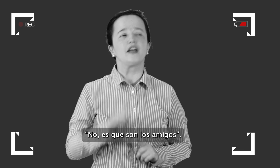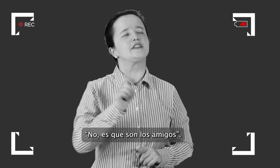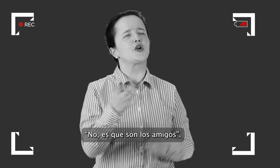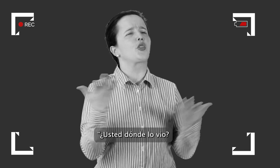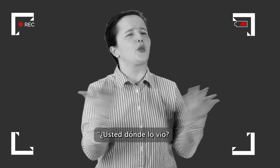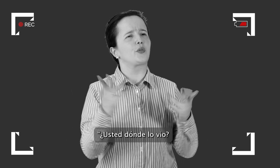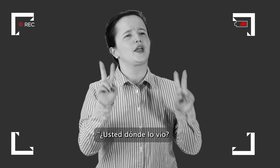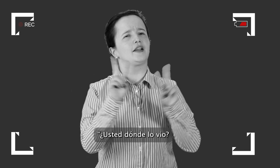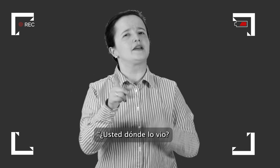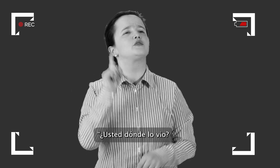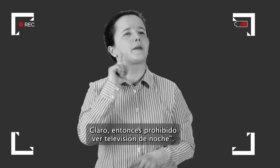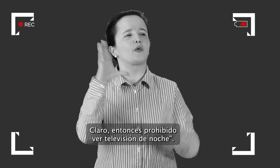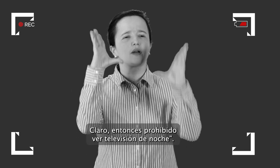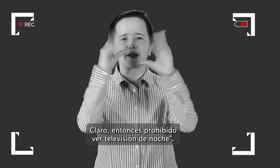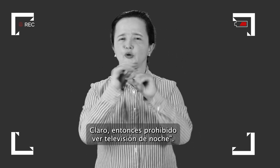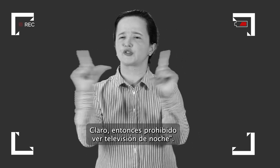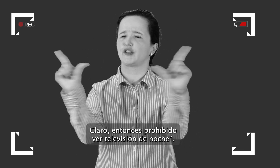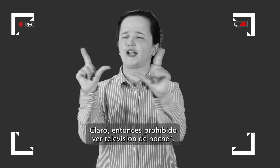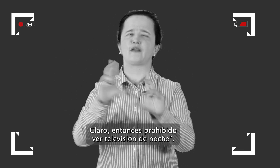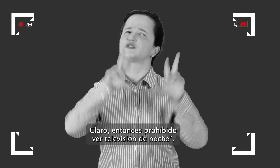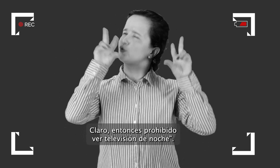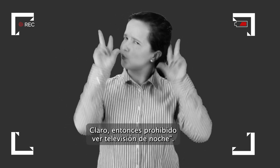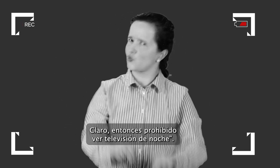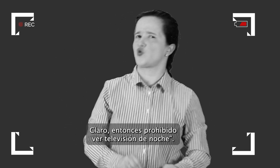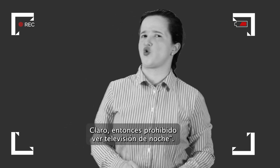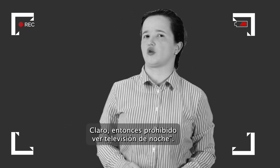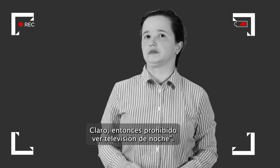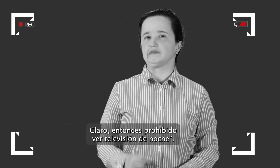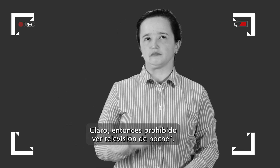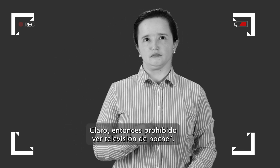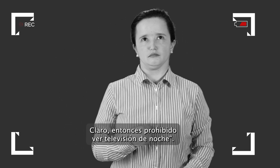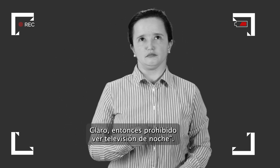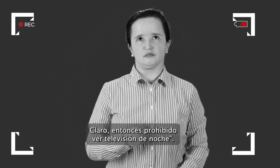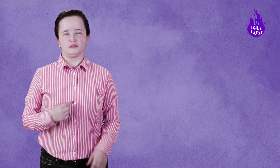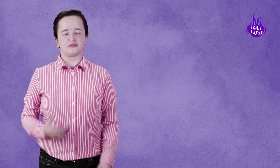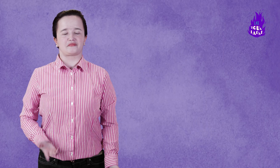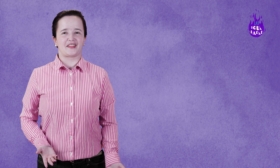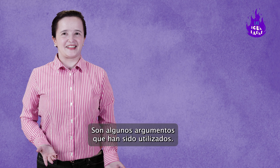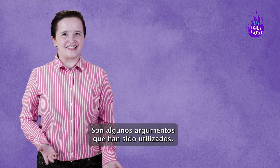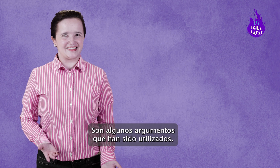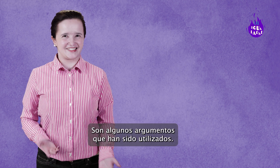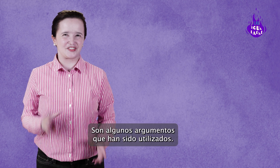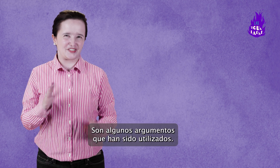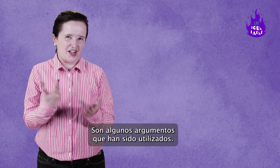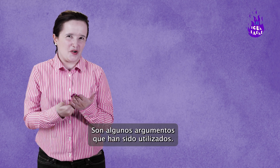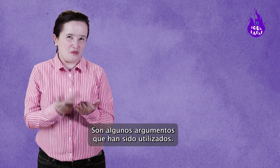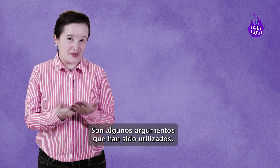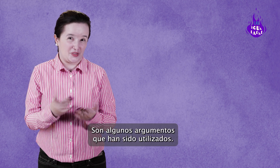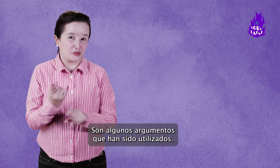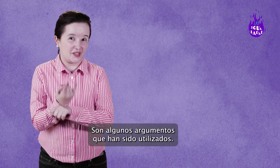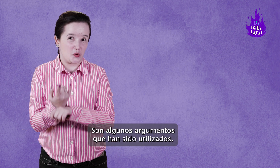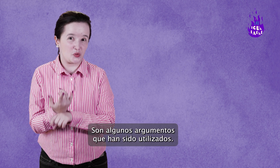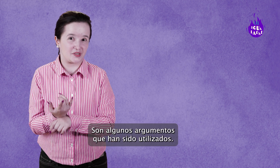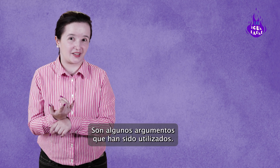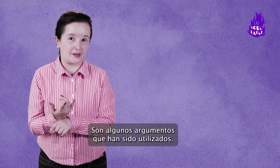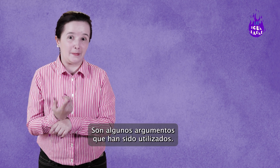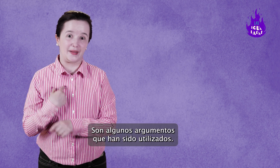amigos. ¿Usted dónde lo vio? Claro, entonces, ¿prohibido ver televisión de noche? Sí, entonces son algunos argumentos que han sido utilizados.